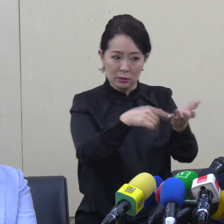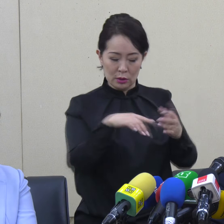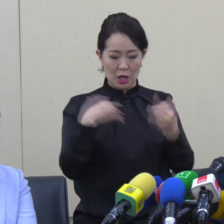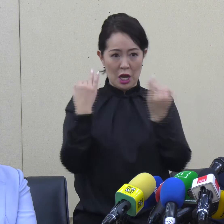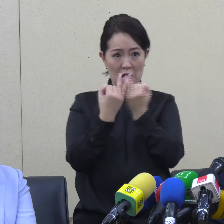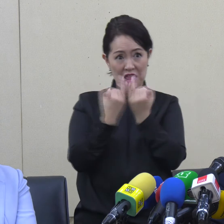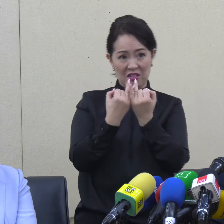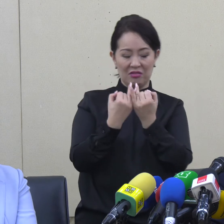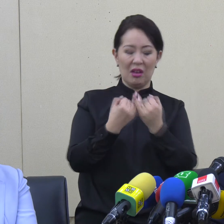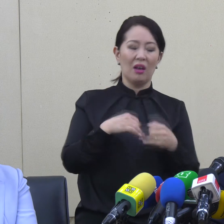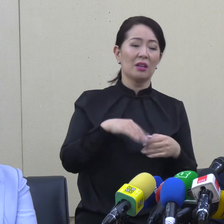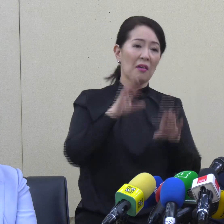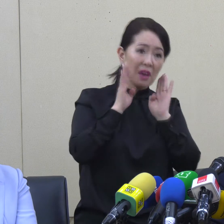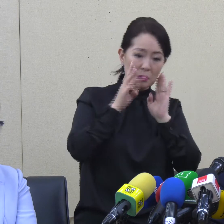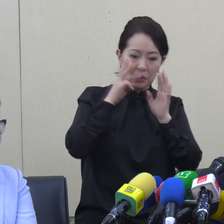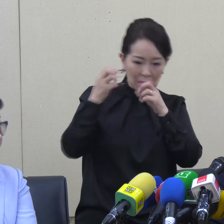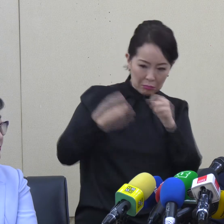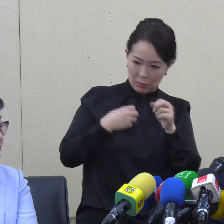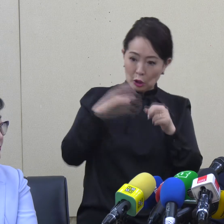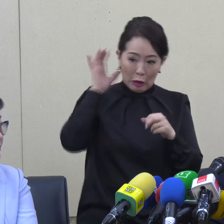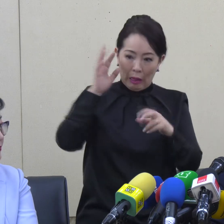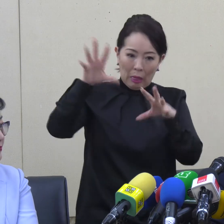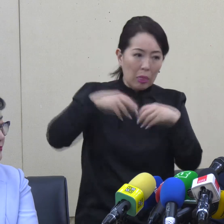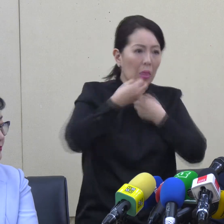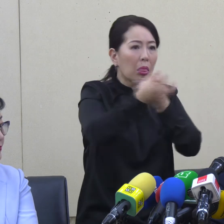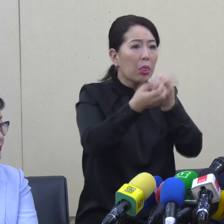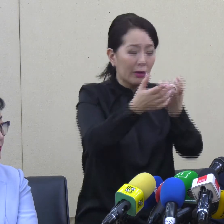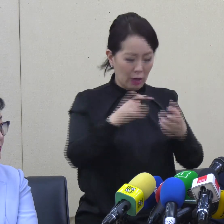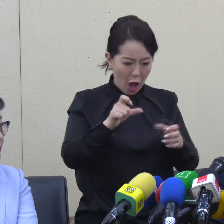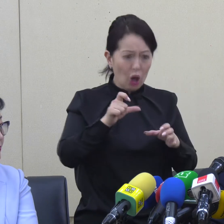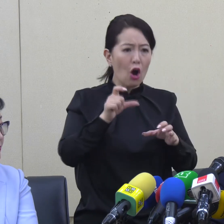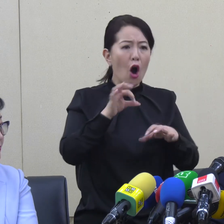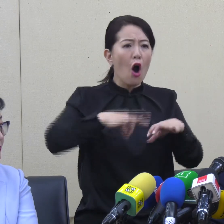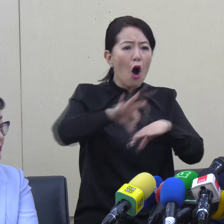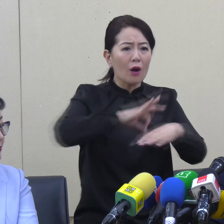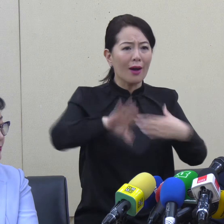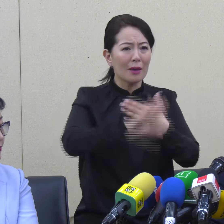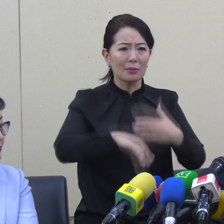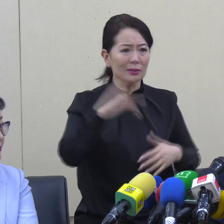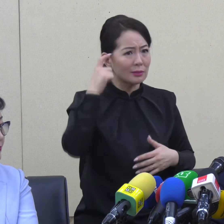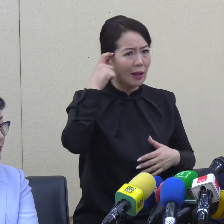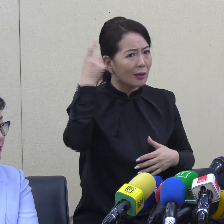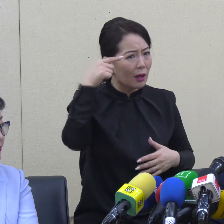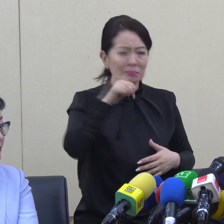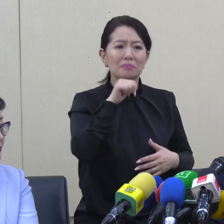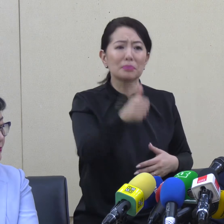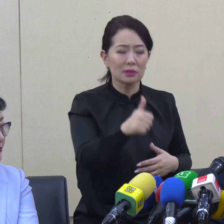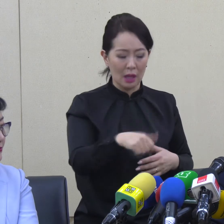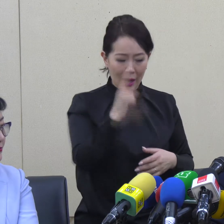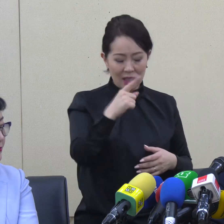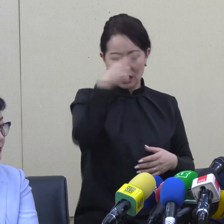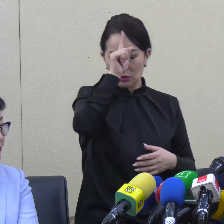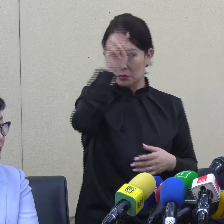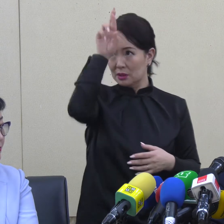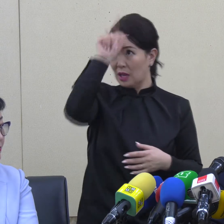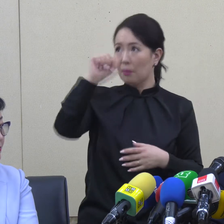мэдээнүүдийг дамжуул шеэрлж ингэж байгаа нь бол их оронт санаа биш ээ. Үнэн зөв мэдээг зөвхөн эрүүл мэндийн яам засгийн газар